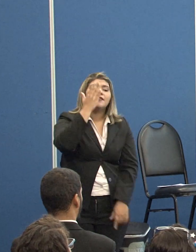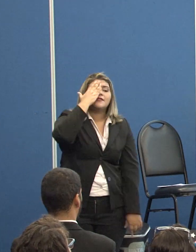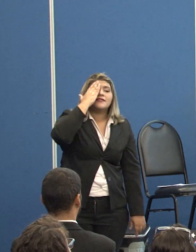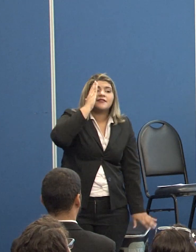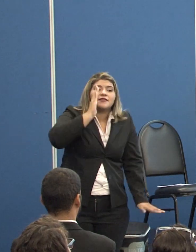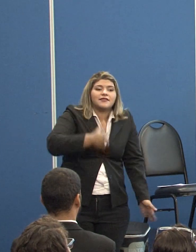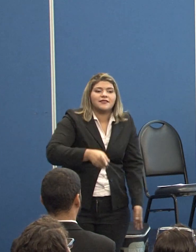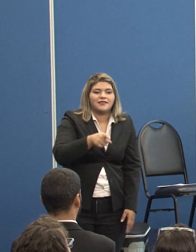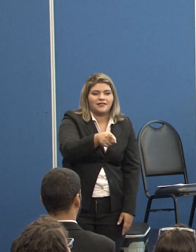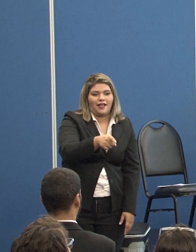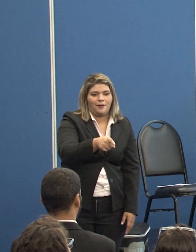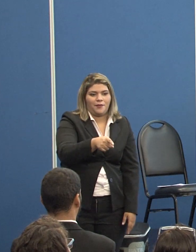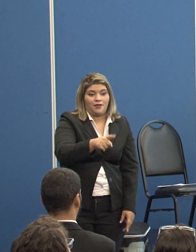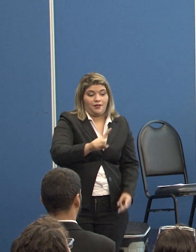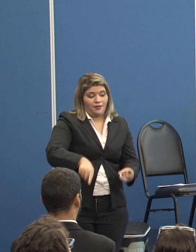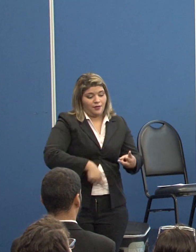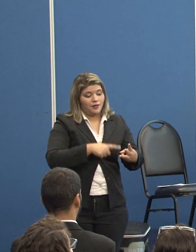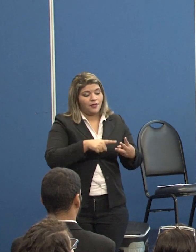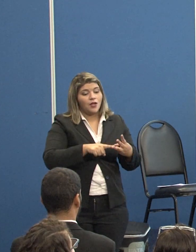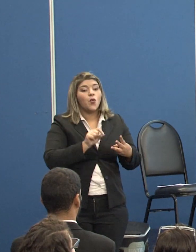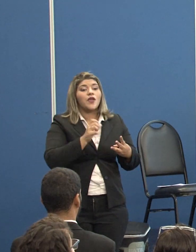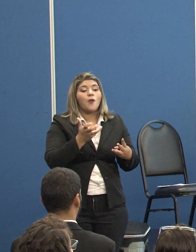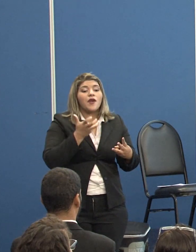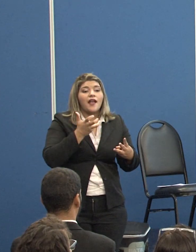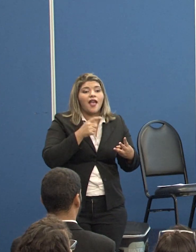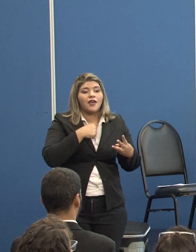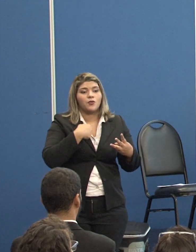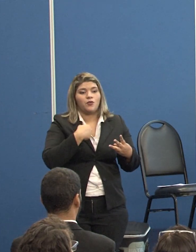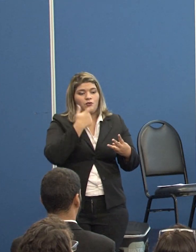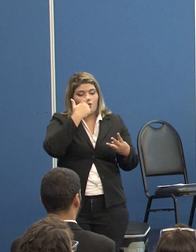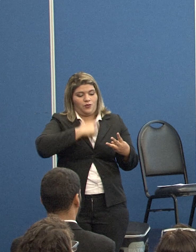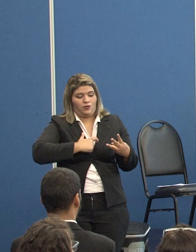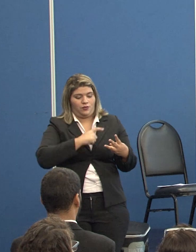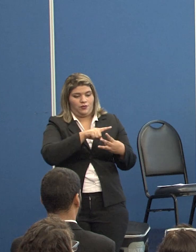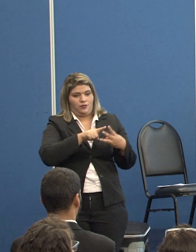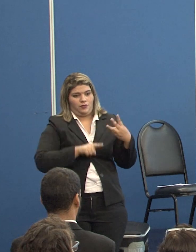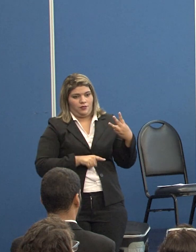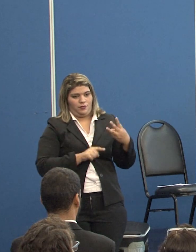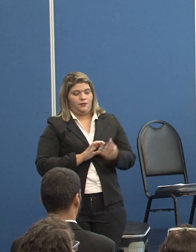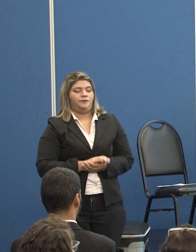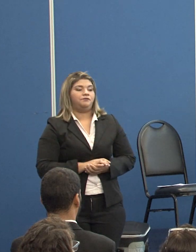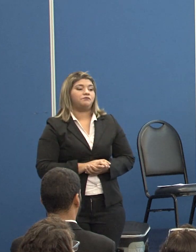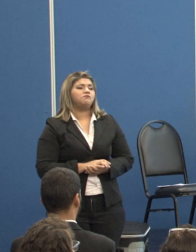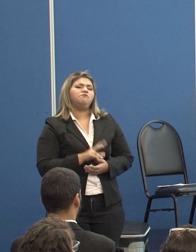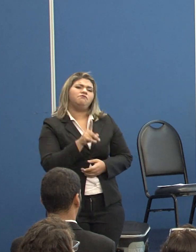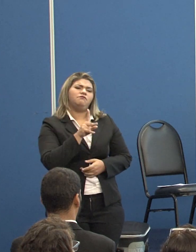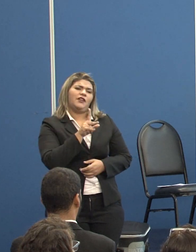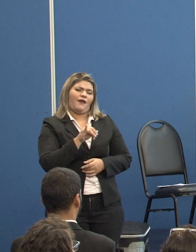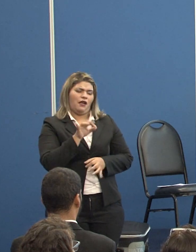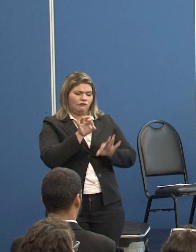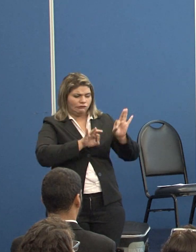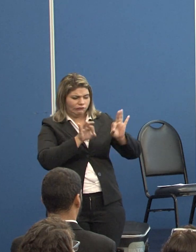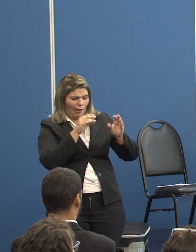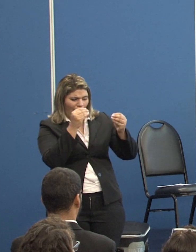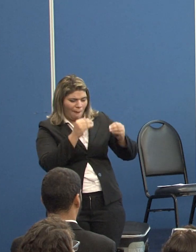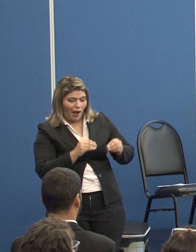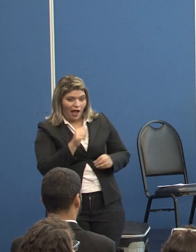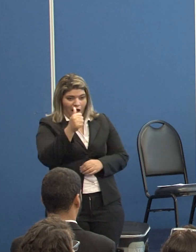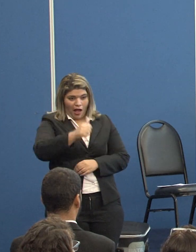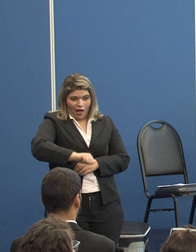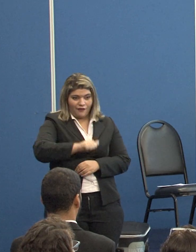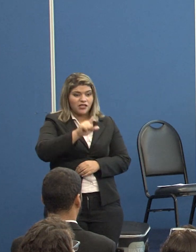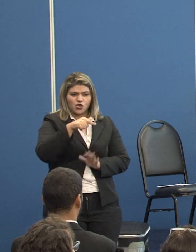nós, educadores, queremos saber com as informações. Quando nós elaboramos uma avaliação de diagnose, ela não precisa ficar